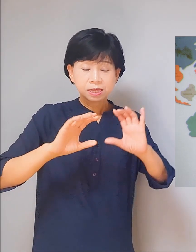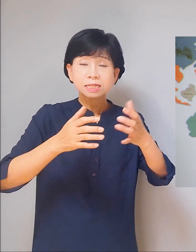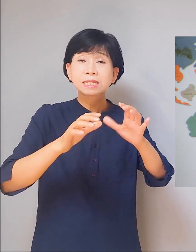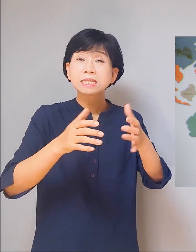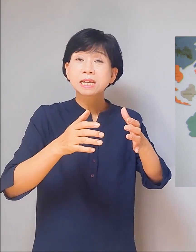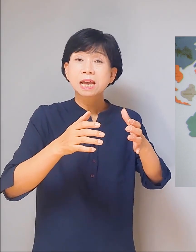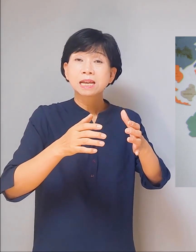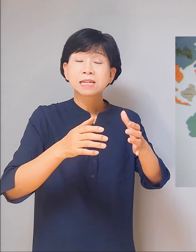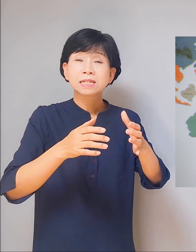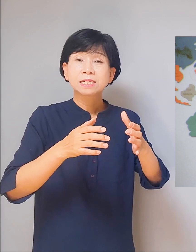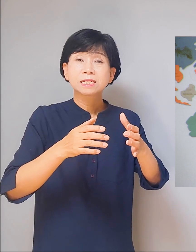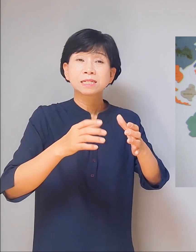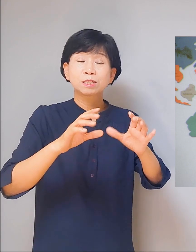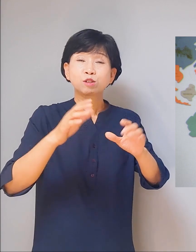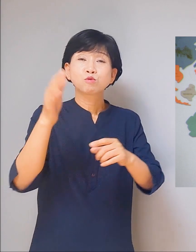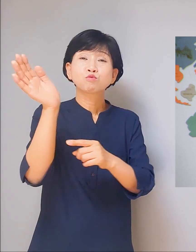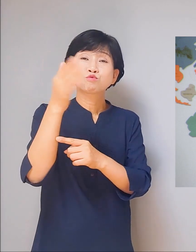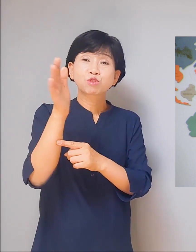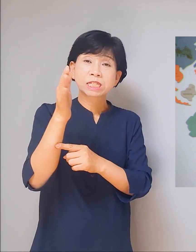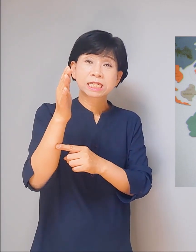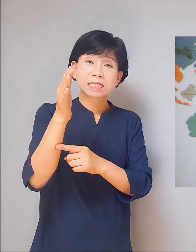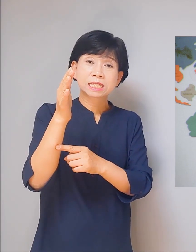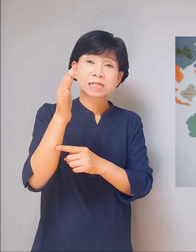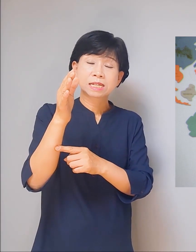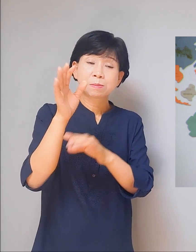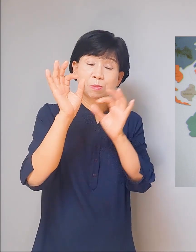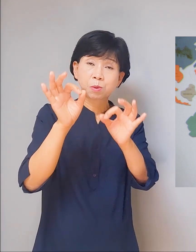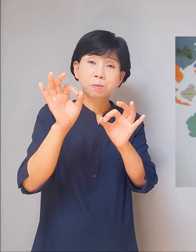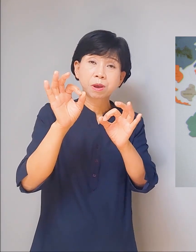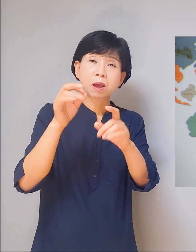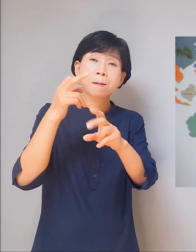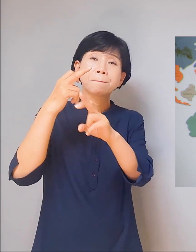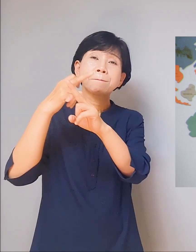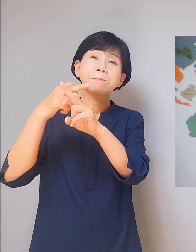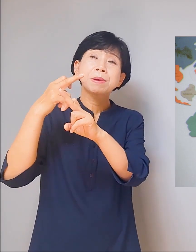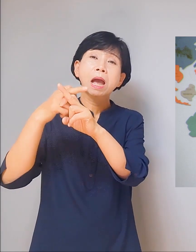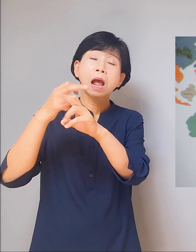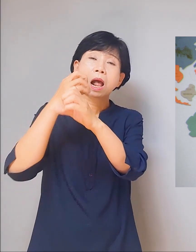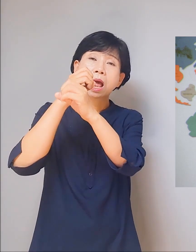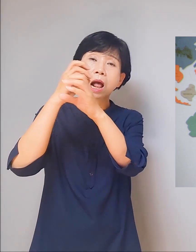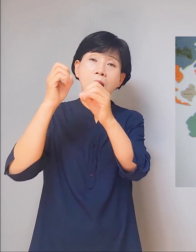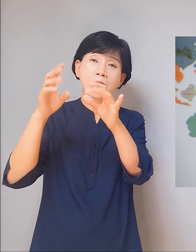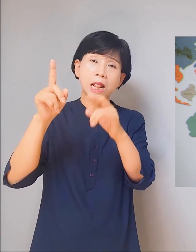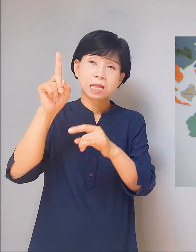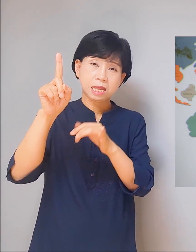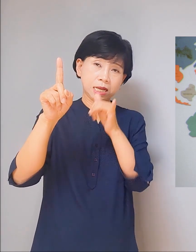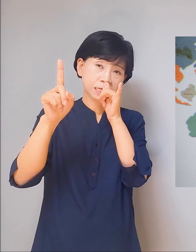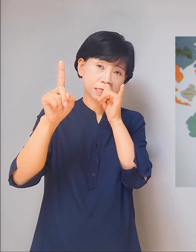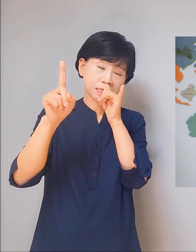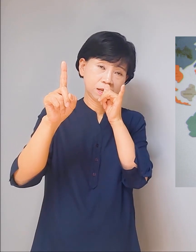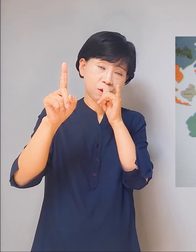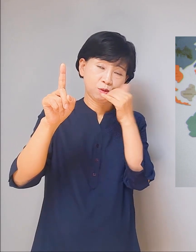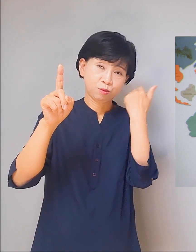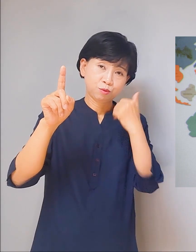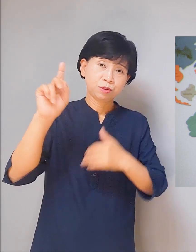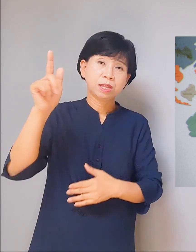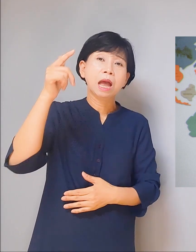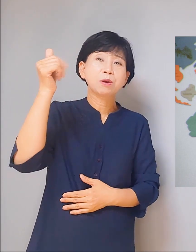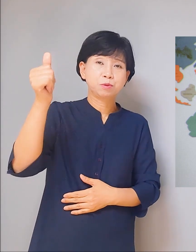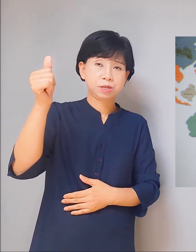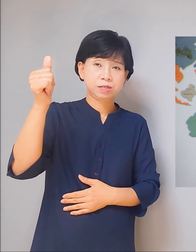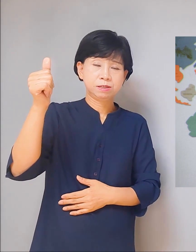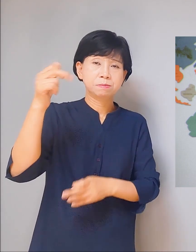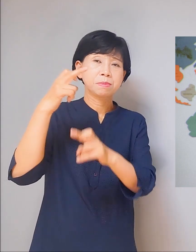별이 다윗의 별입니다. 그럼 이 모든 게 다윗을 위해서 하나하나 일어난 일일까요? 아닙니다.